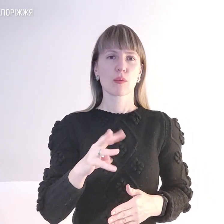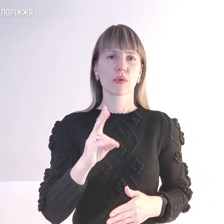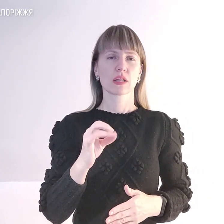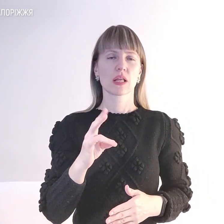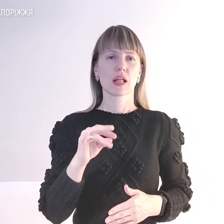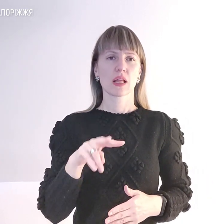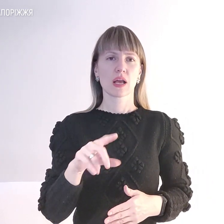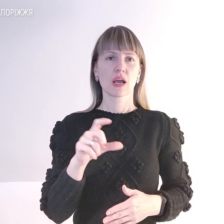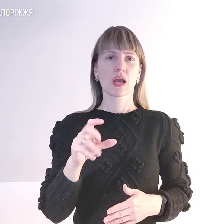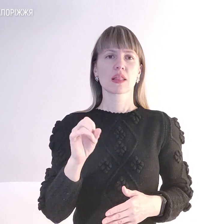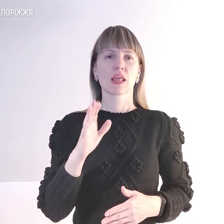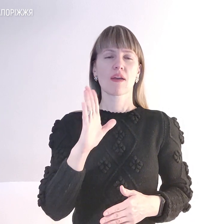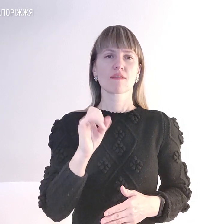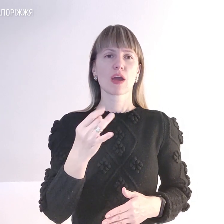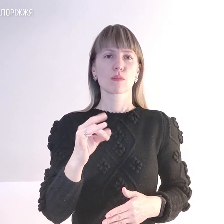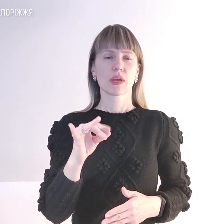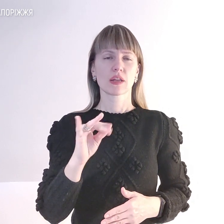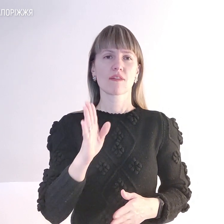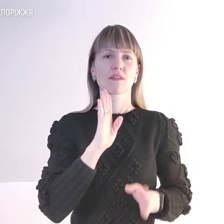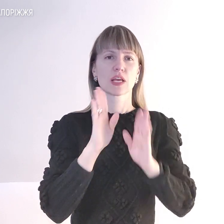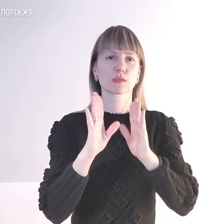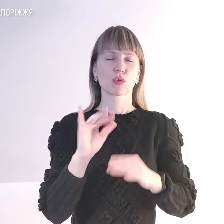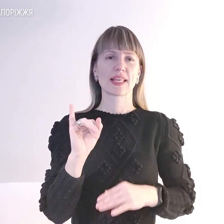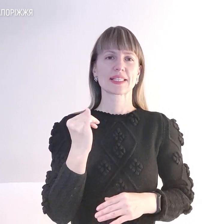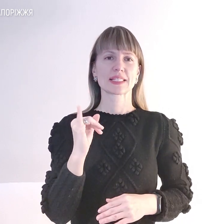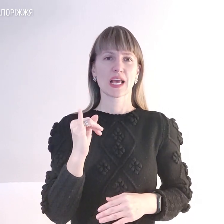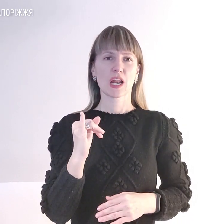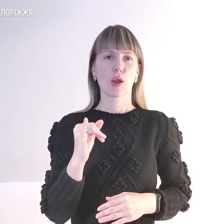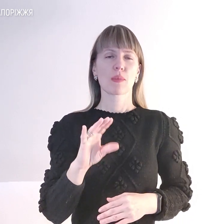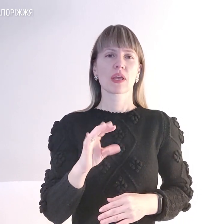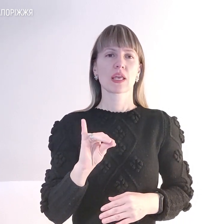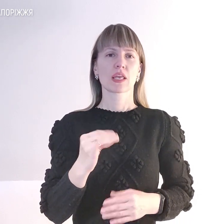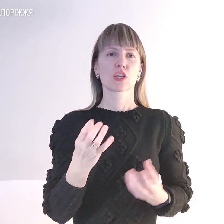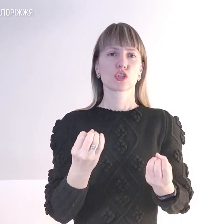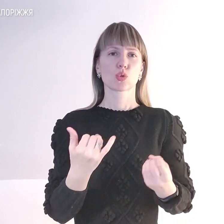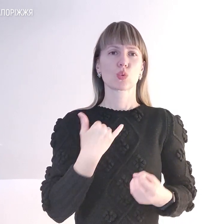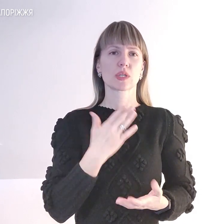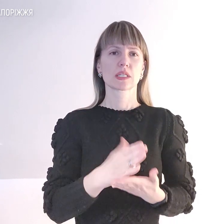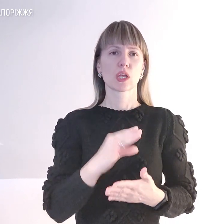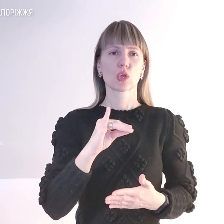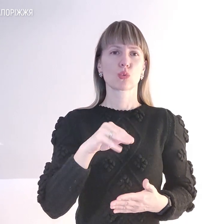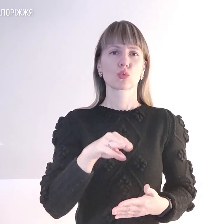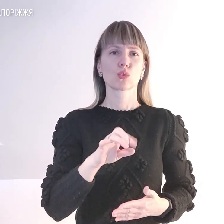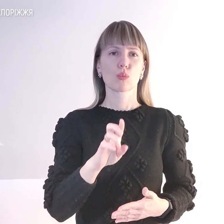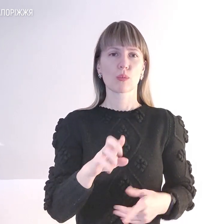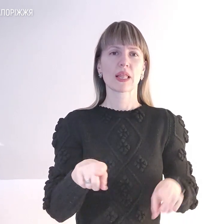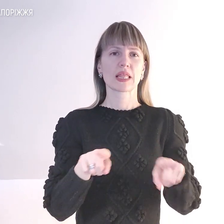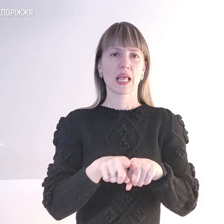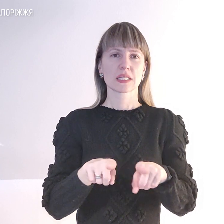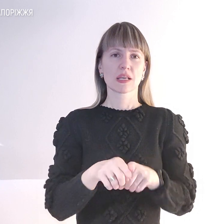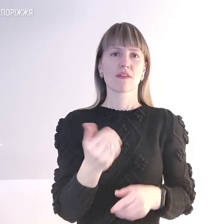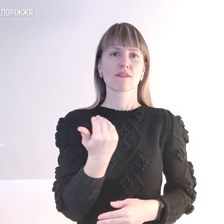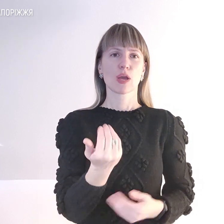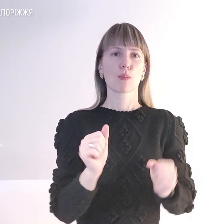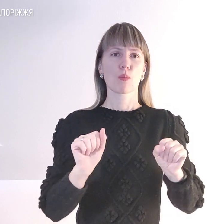Вайбері, в Фейсбук, в Інстаграм. І крім того, в нас є Ютуб, де так само ви можете